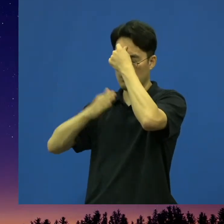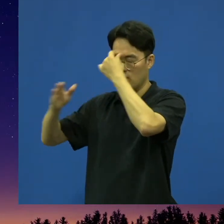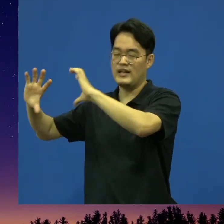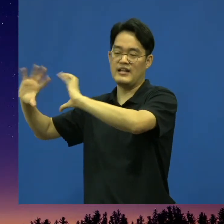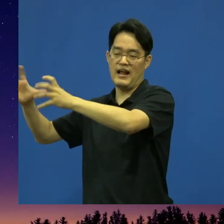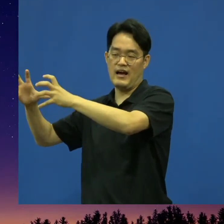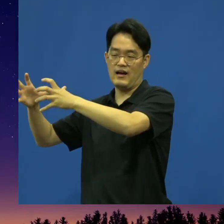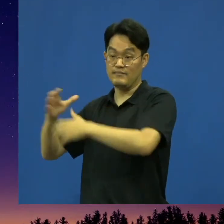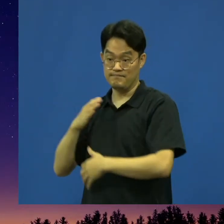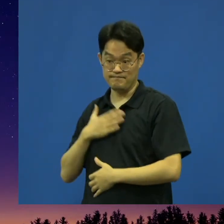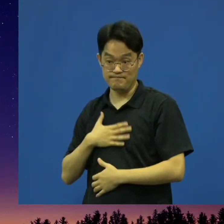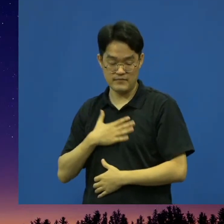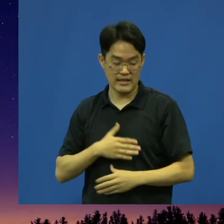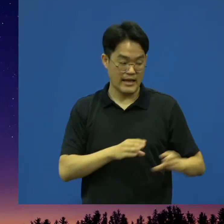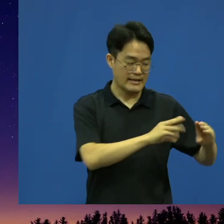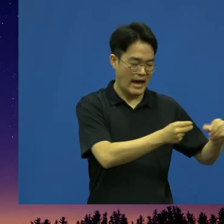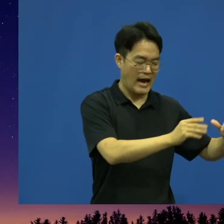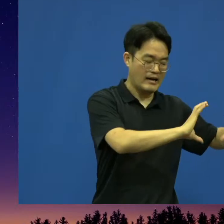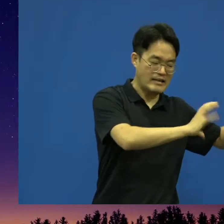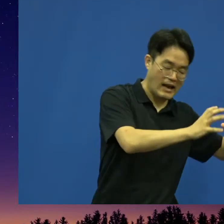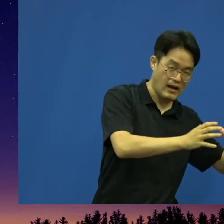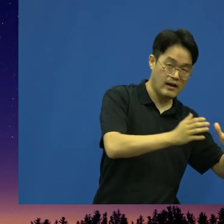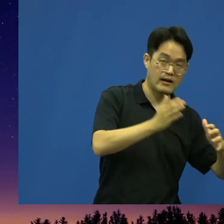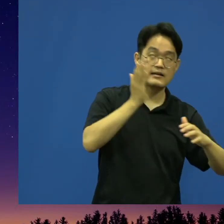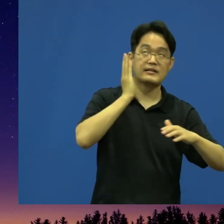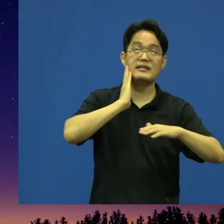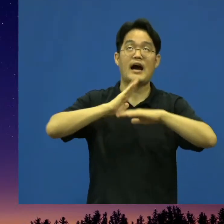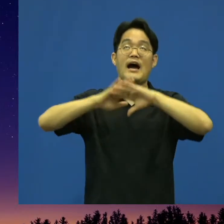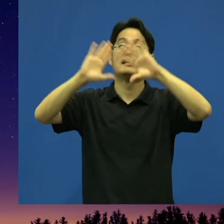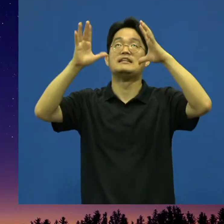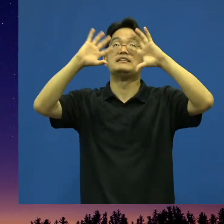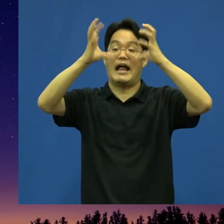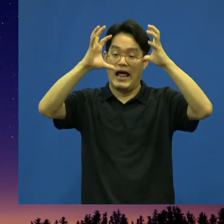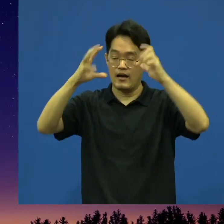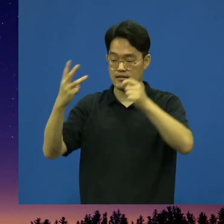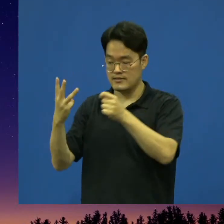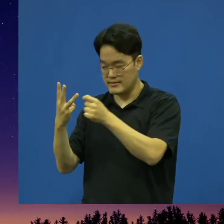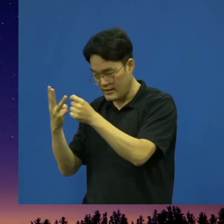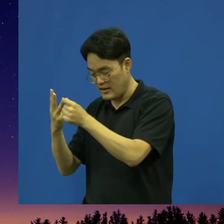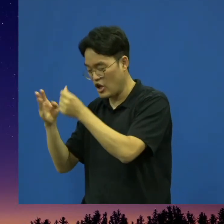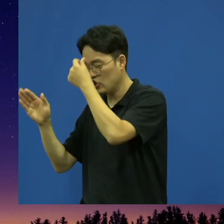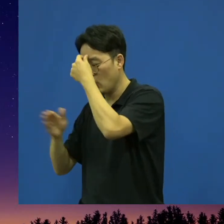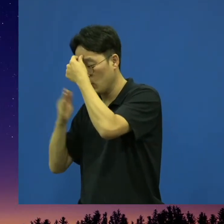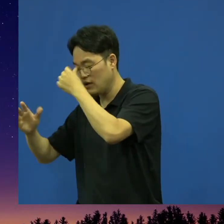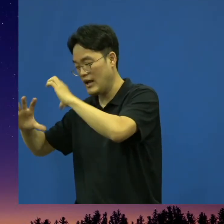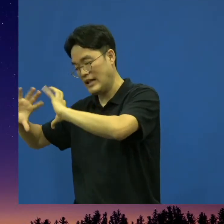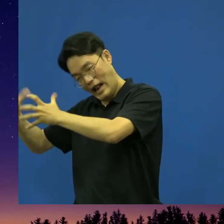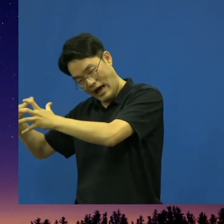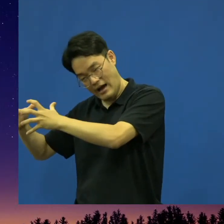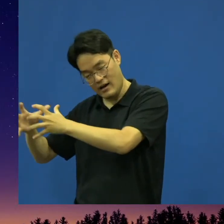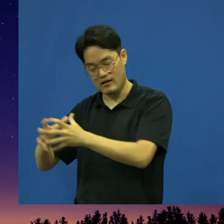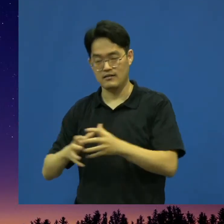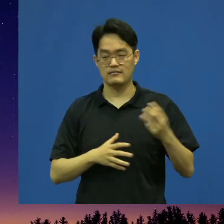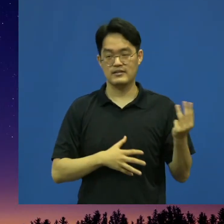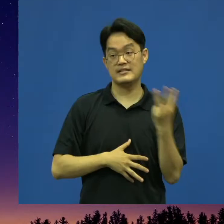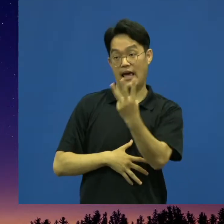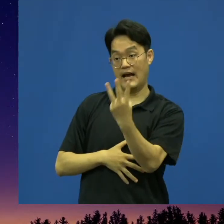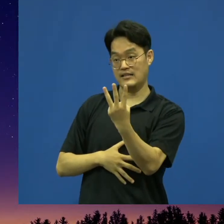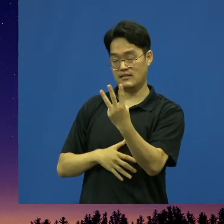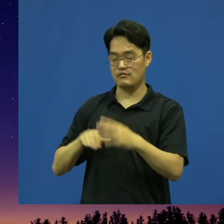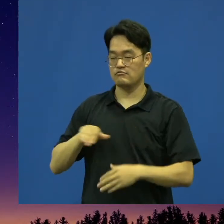혹은 인자의 나라, 이렇게 말할 수 있는 이 세 가지가 오늘 우리가 다루려고 하는